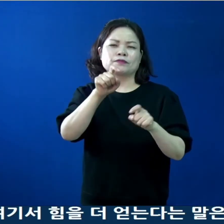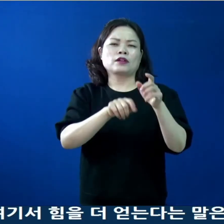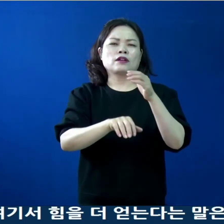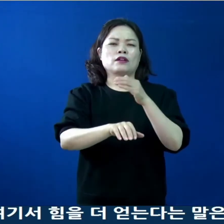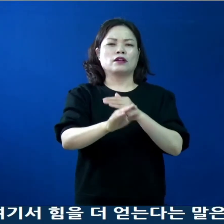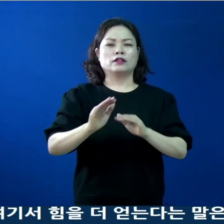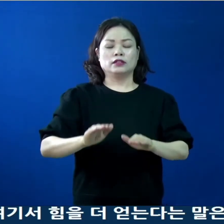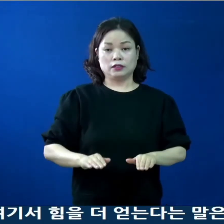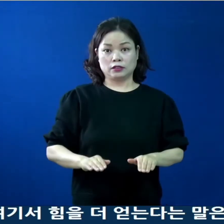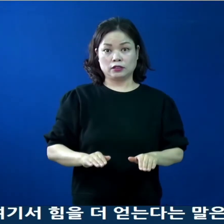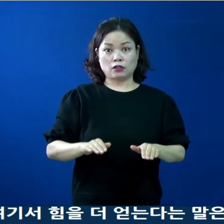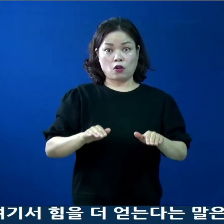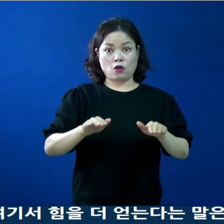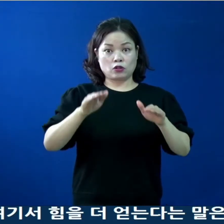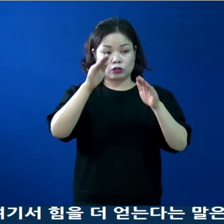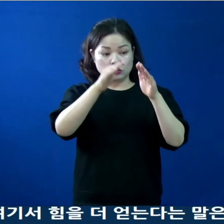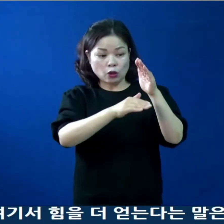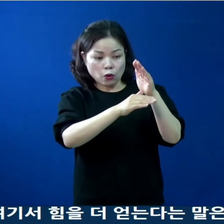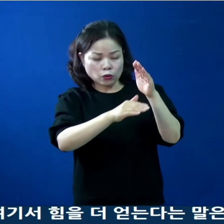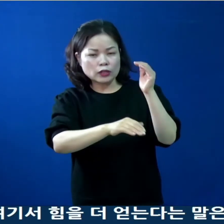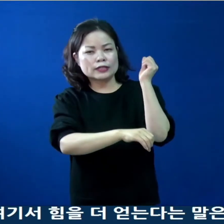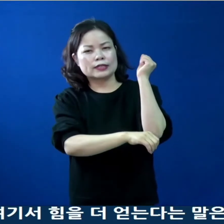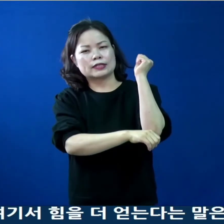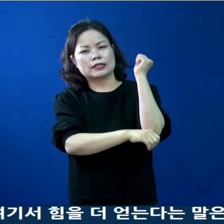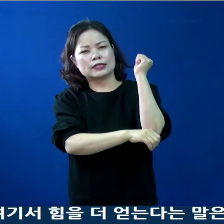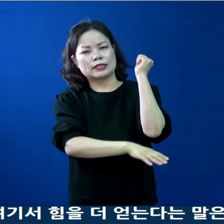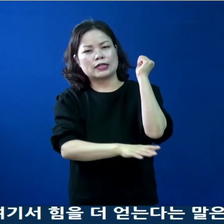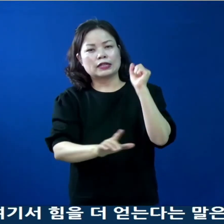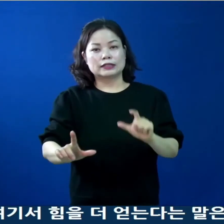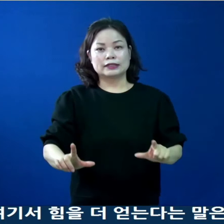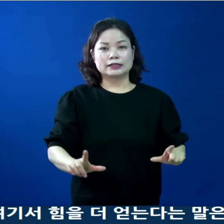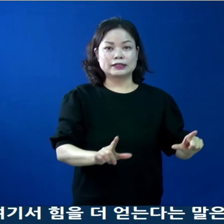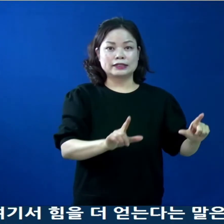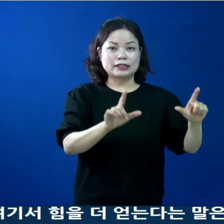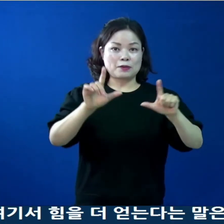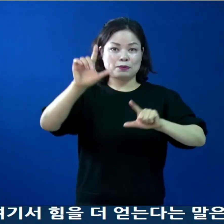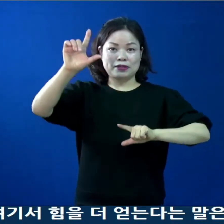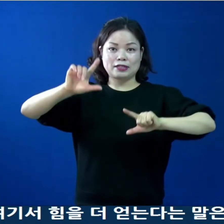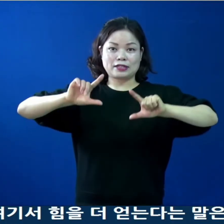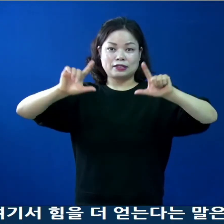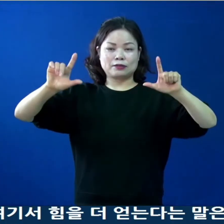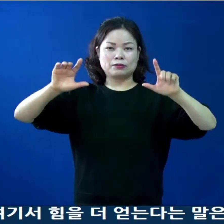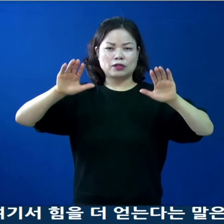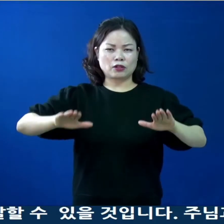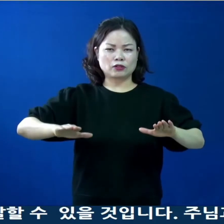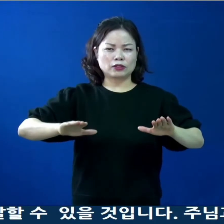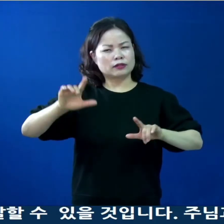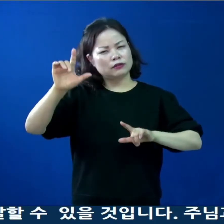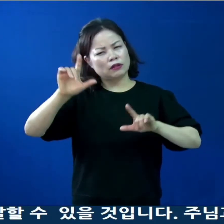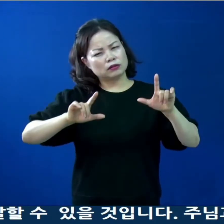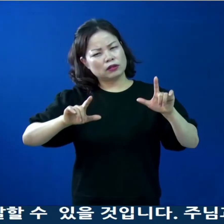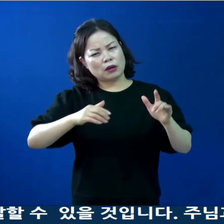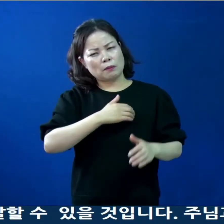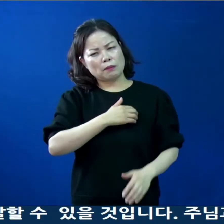성장하는 것은 성도의 기본적인 삶의 자세입니다. 현재 상태에